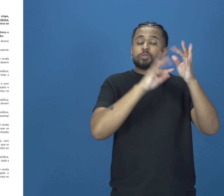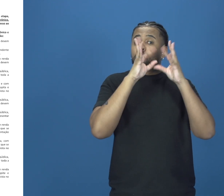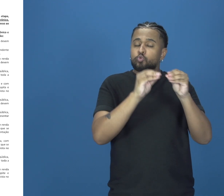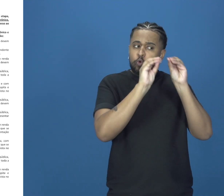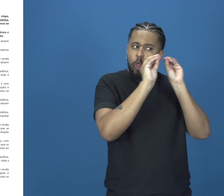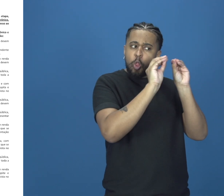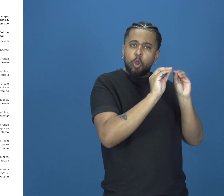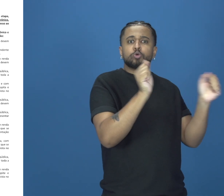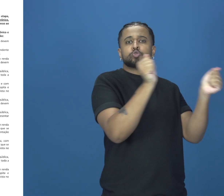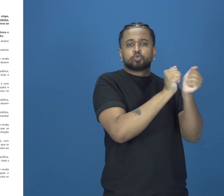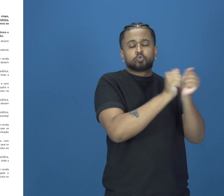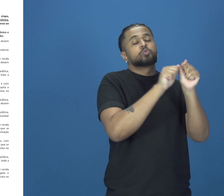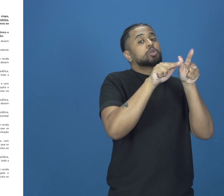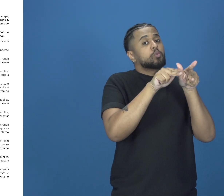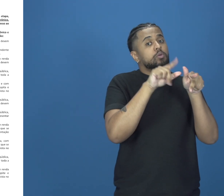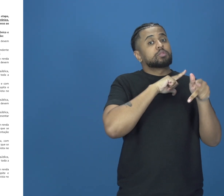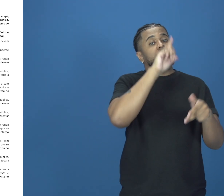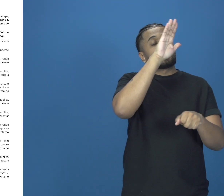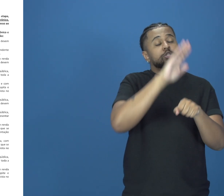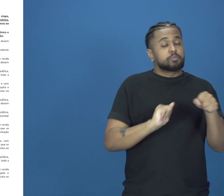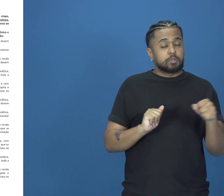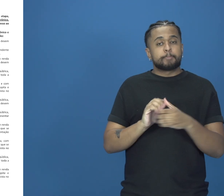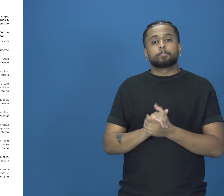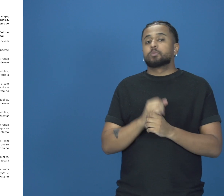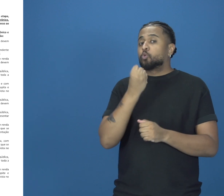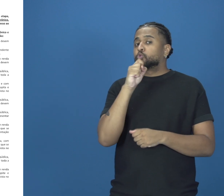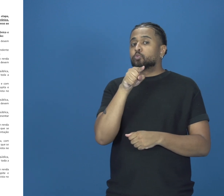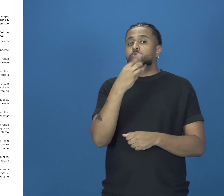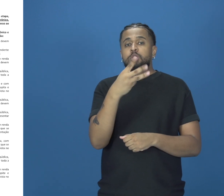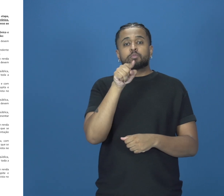exigida, conforme a modalidade de convocação.